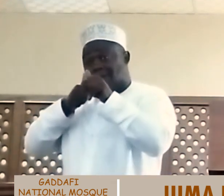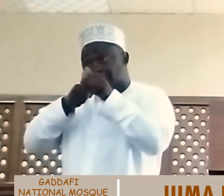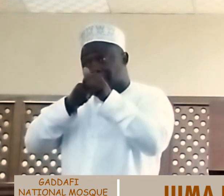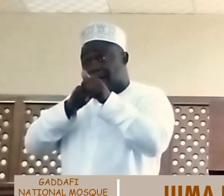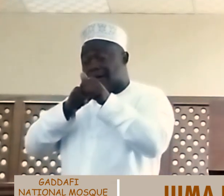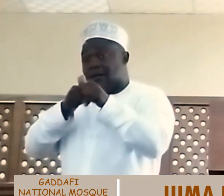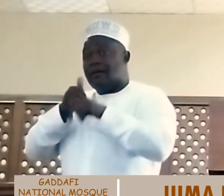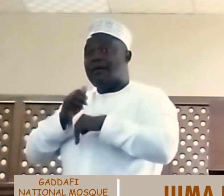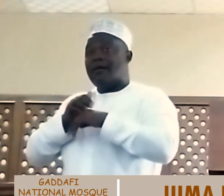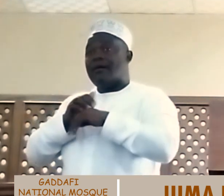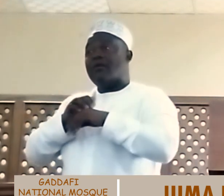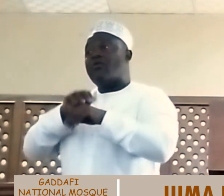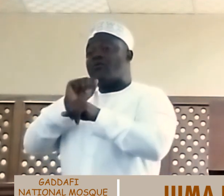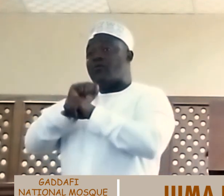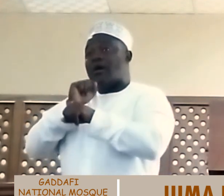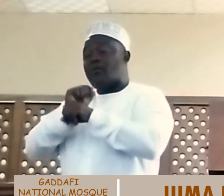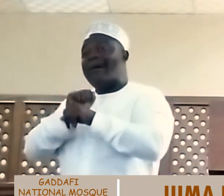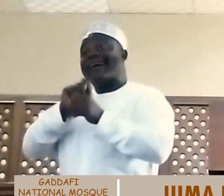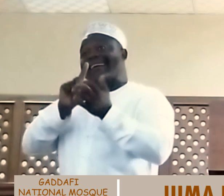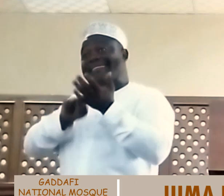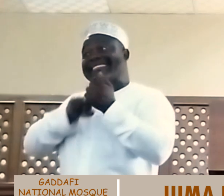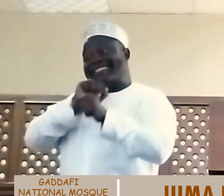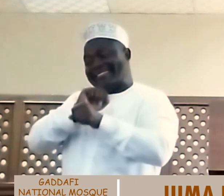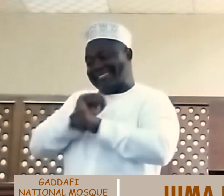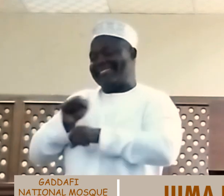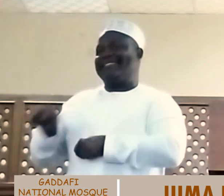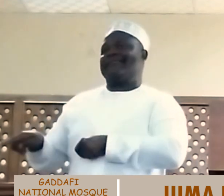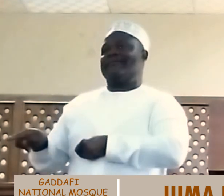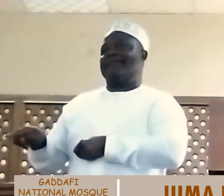n'ebyo bye twaleka nga tukyabifunamu empeera.